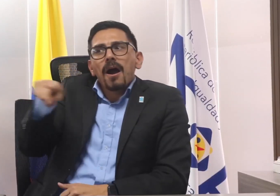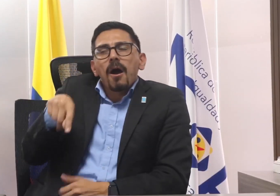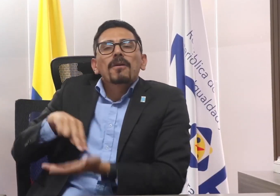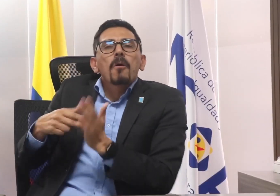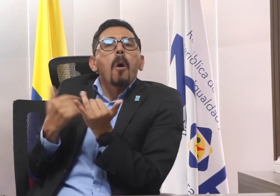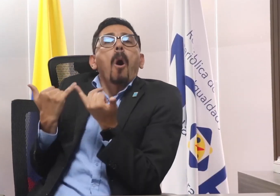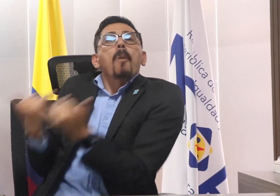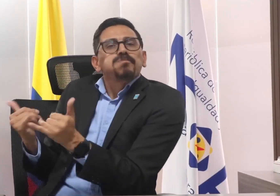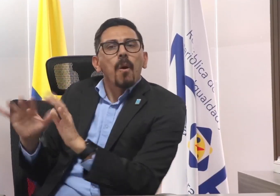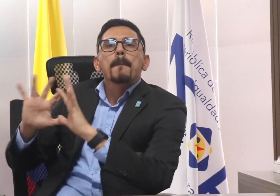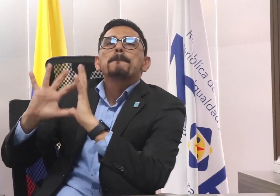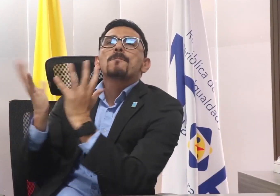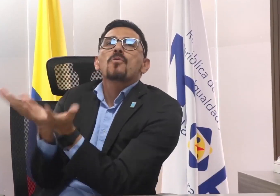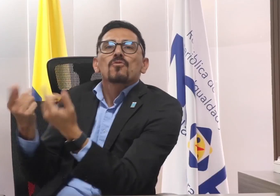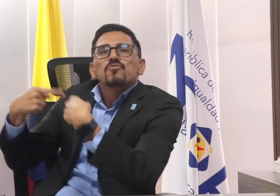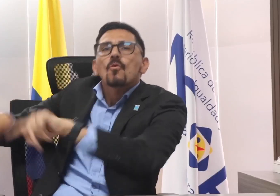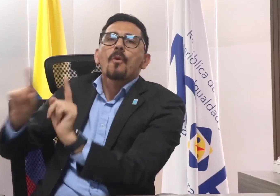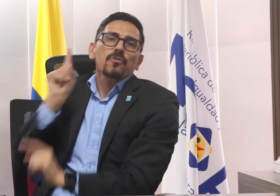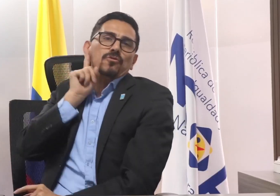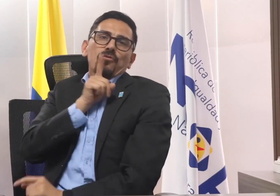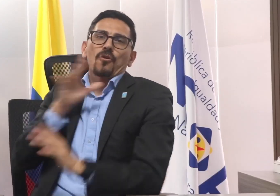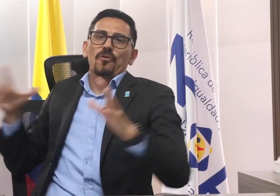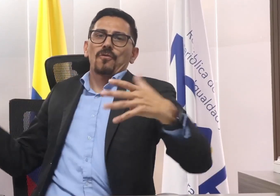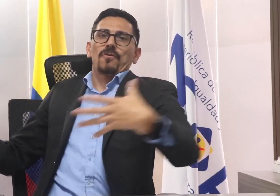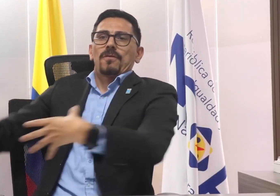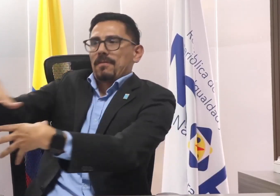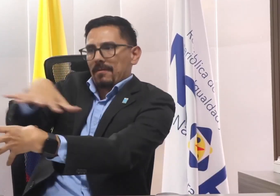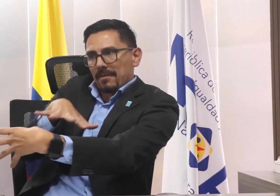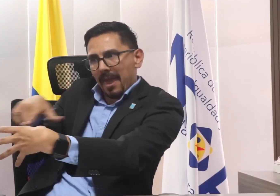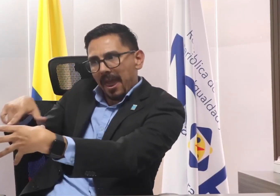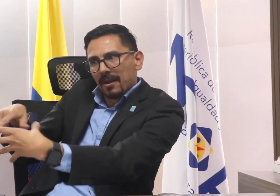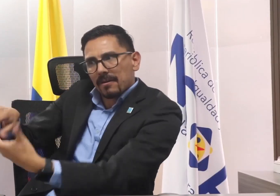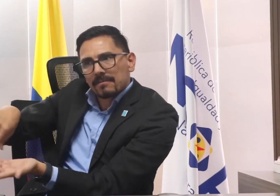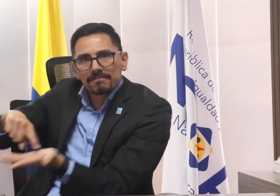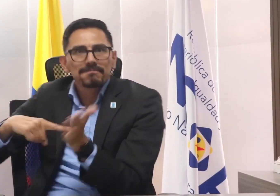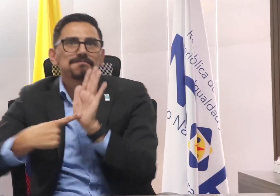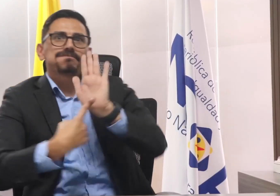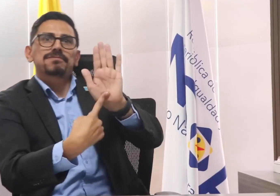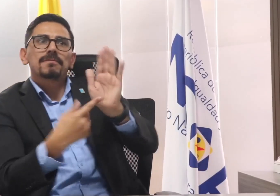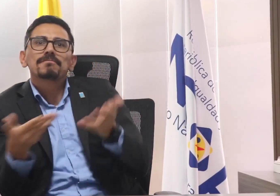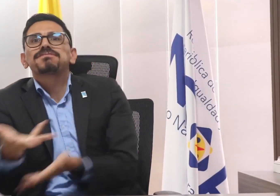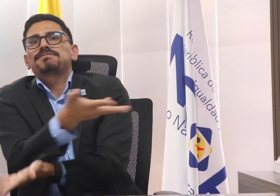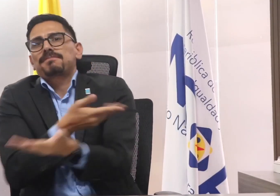invita a reflexionar sobre sus realidades,